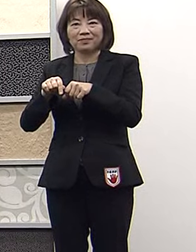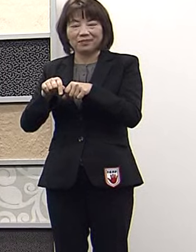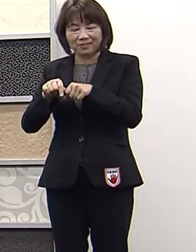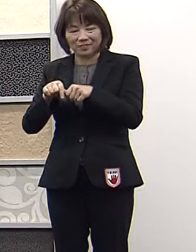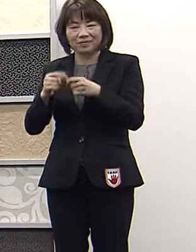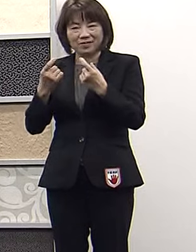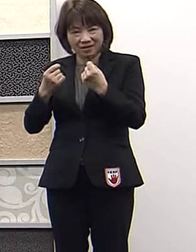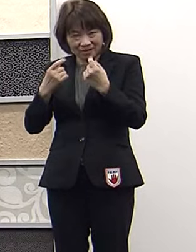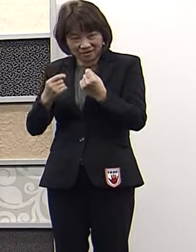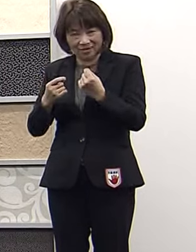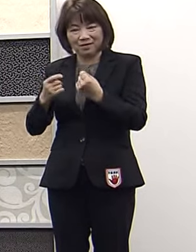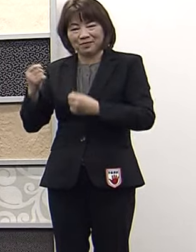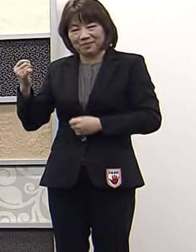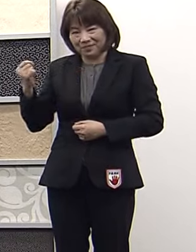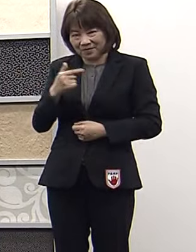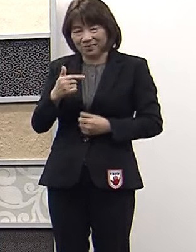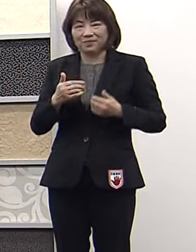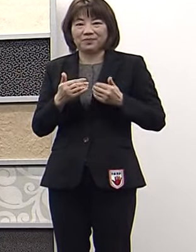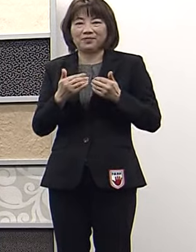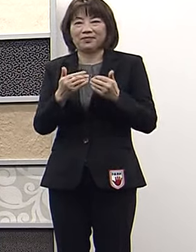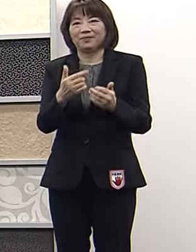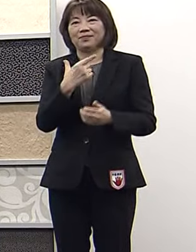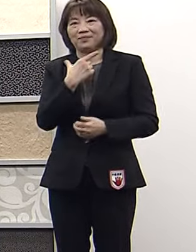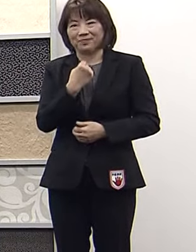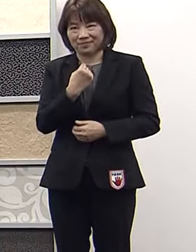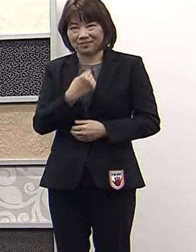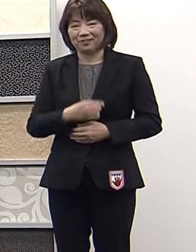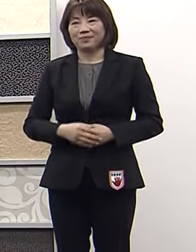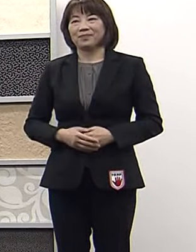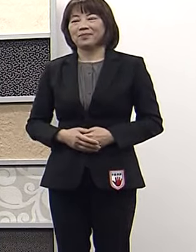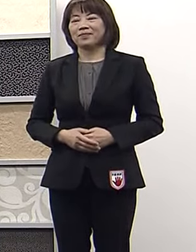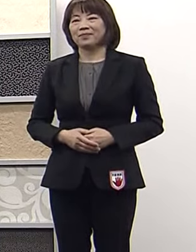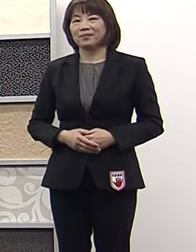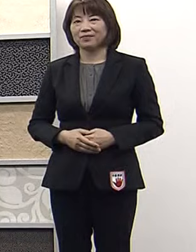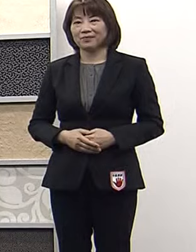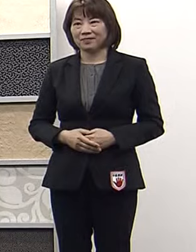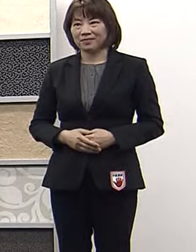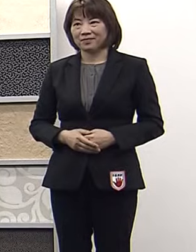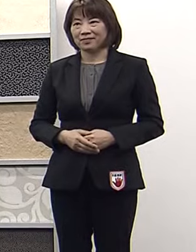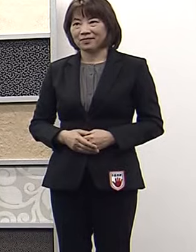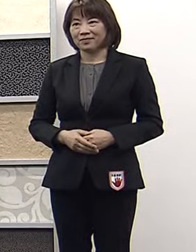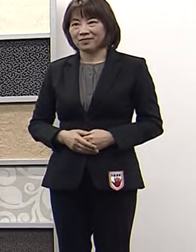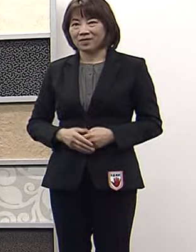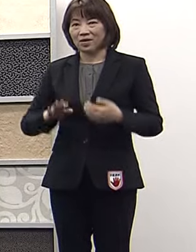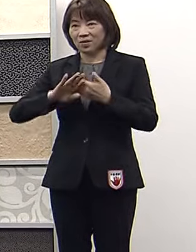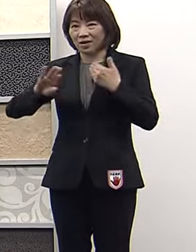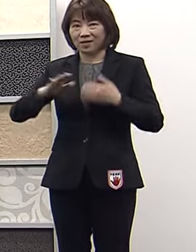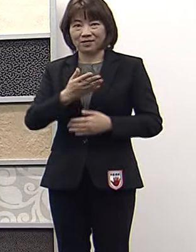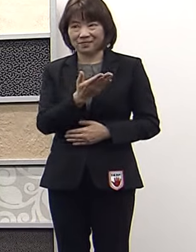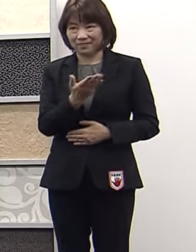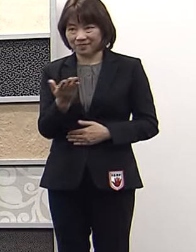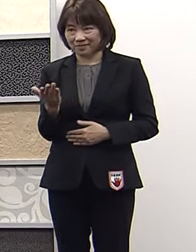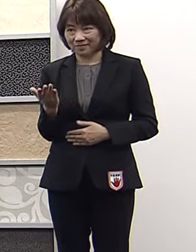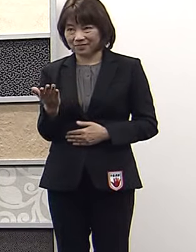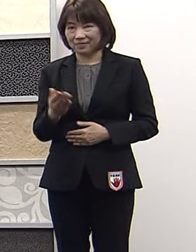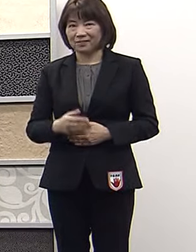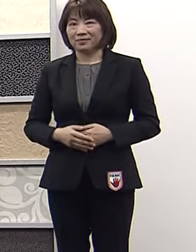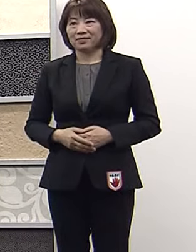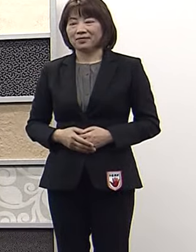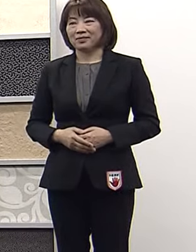対応を急いでいきたいと思います。 よろしいでしょうか。他にいかがでしょうか。